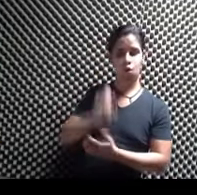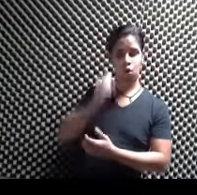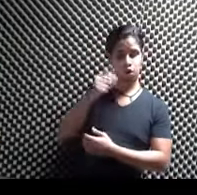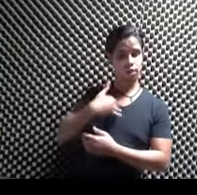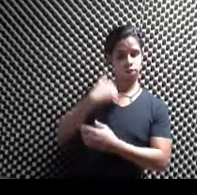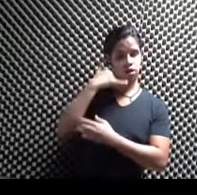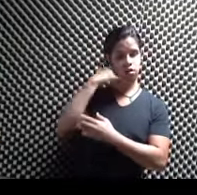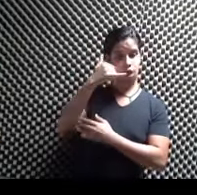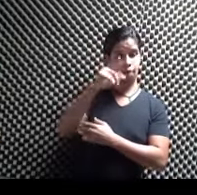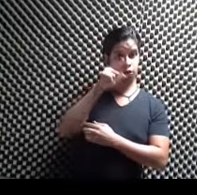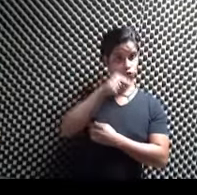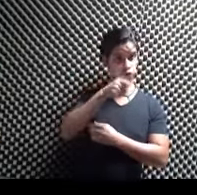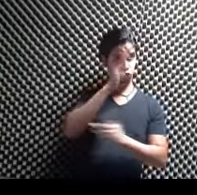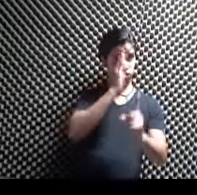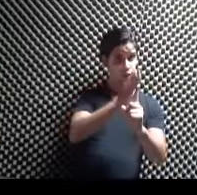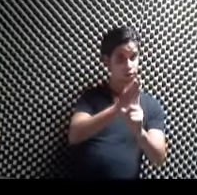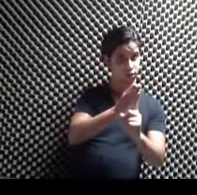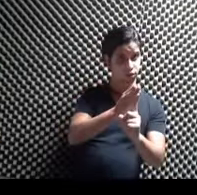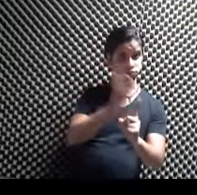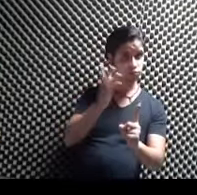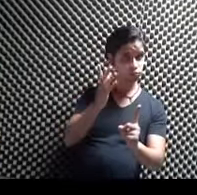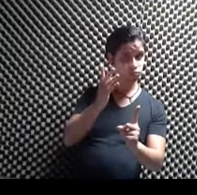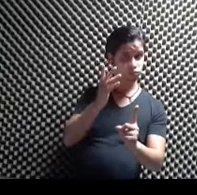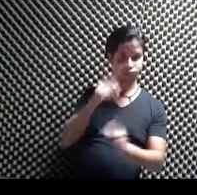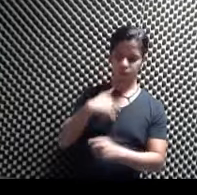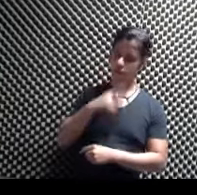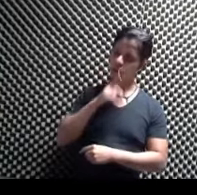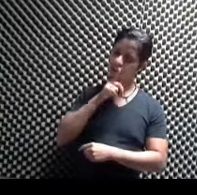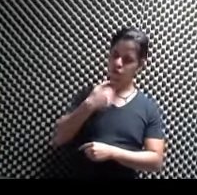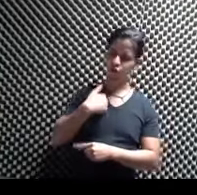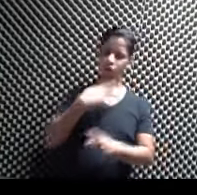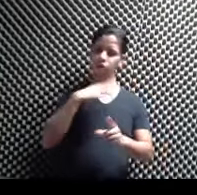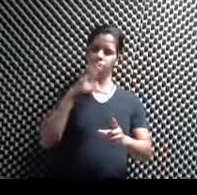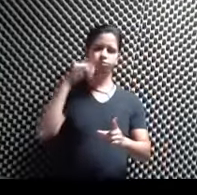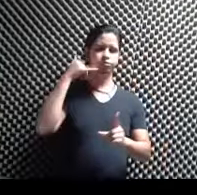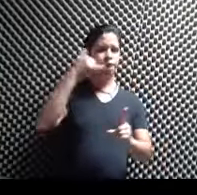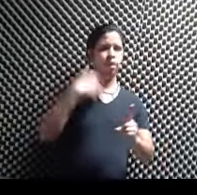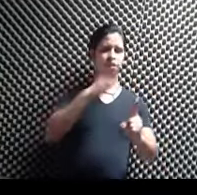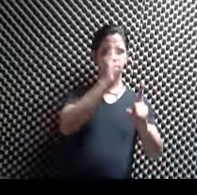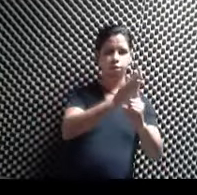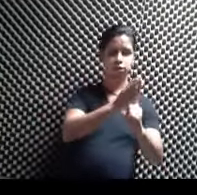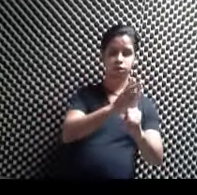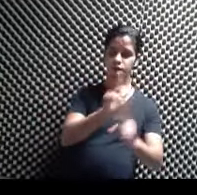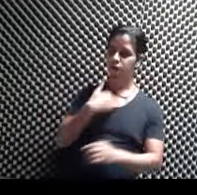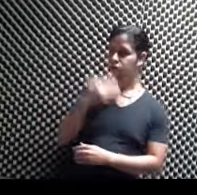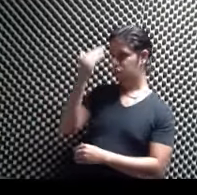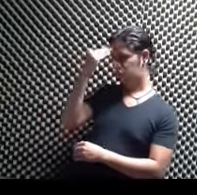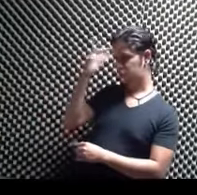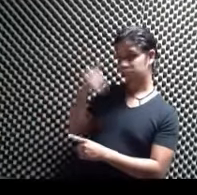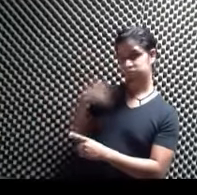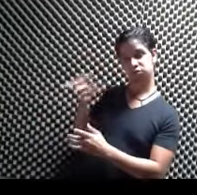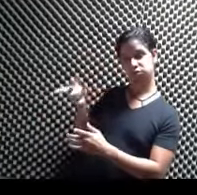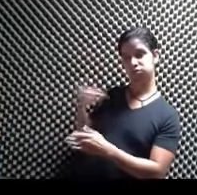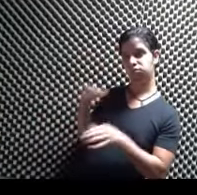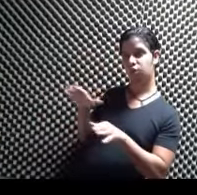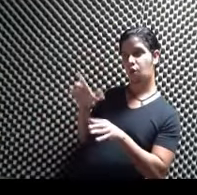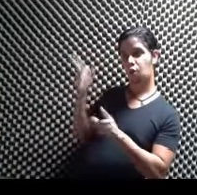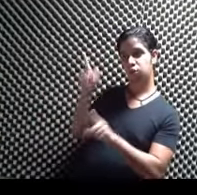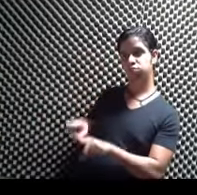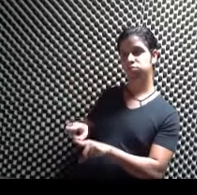no dejes a Julio Ramos. No, yo te llamo, te lo prometo. Sí, porque Julio te amo y te adoro, pero tú no sabes que es verdad. Así